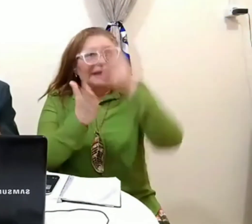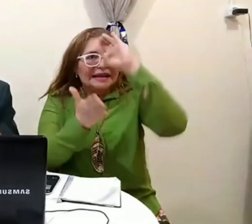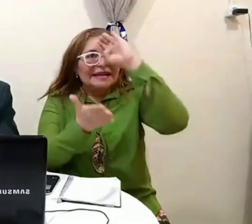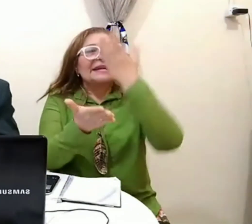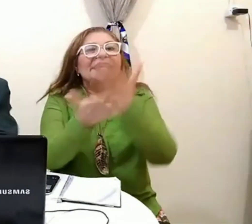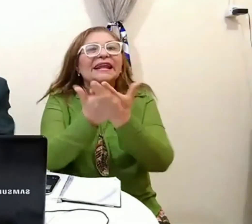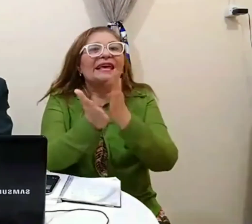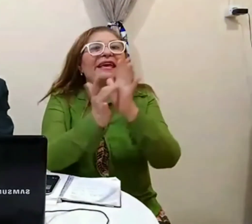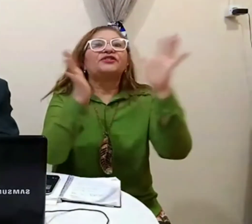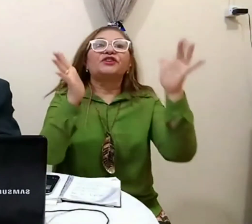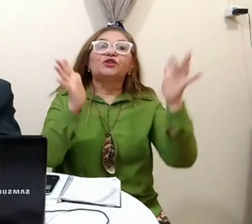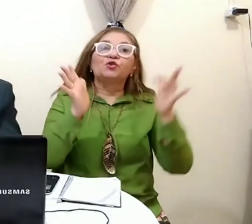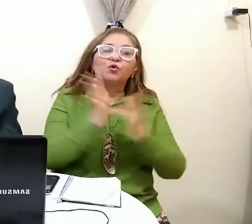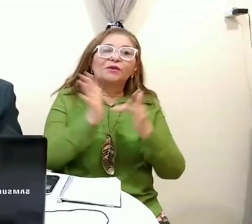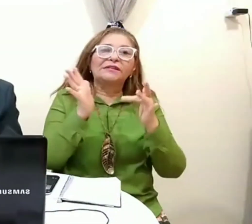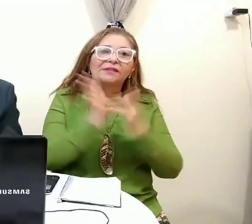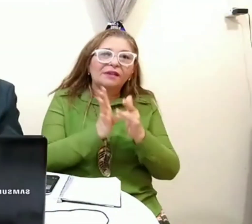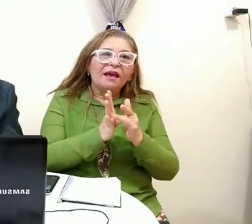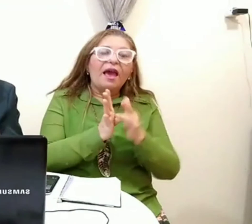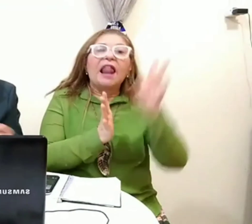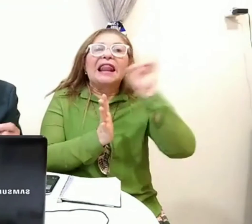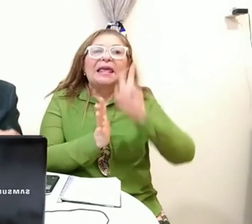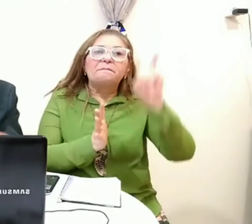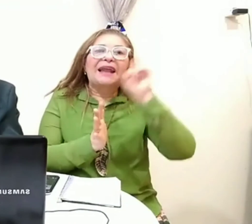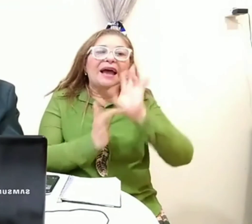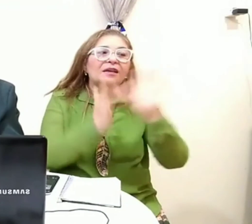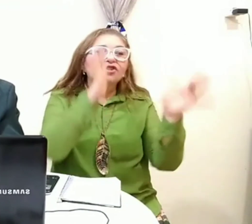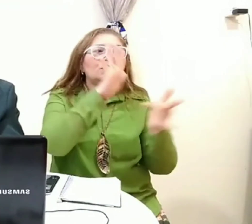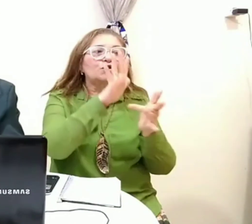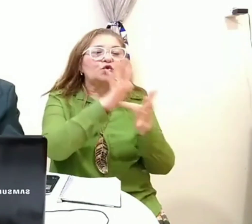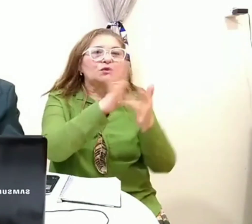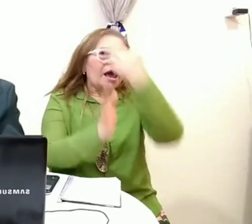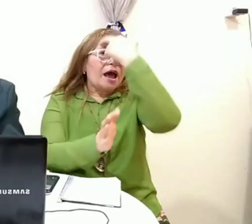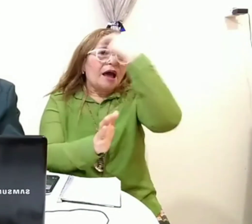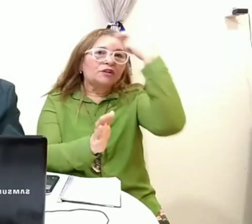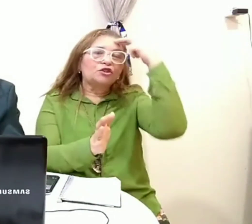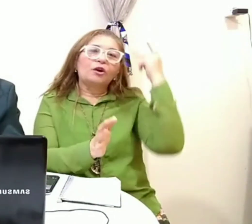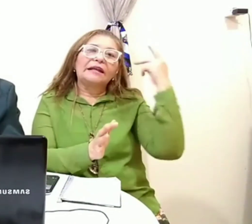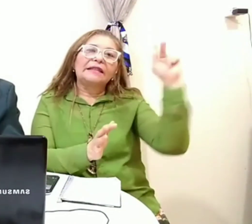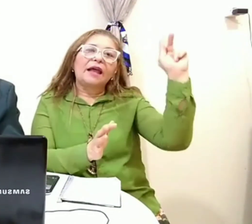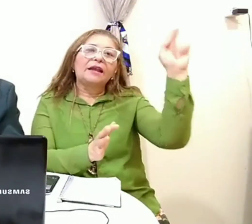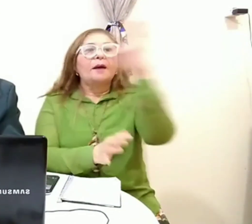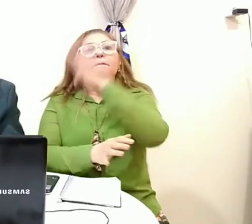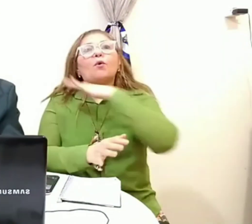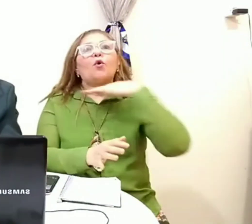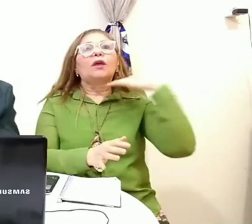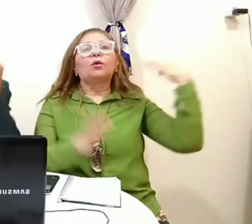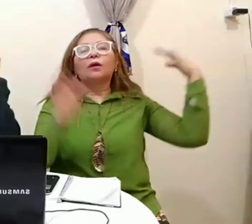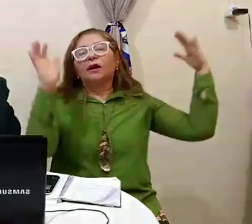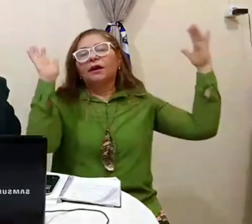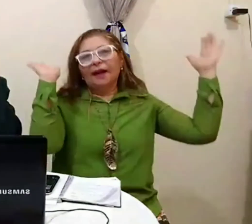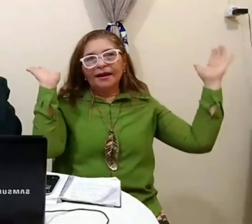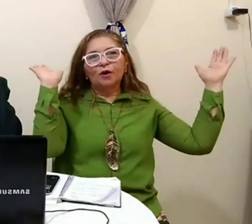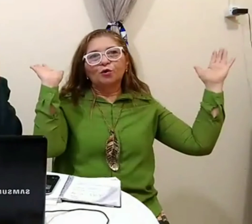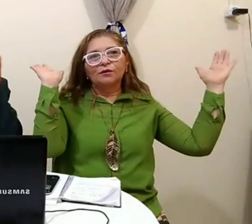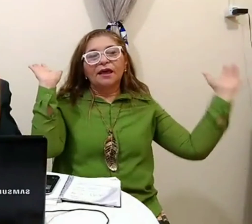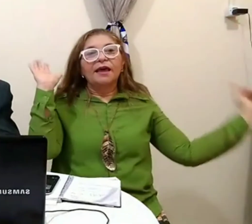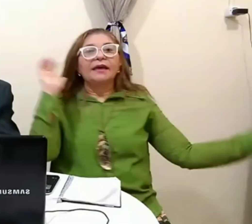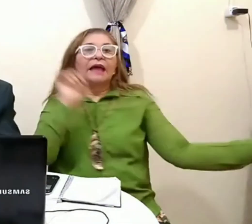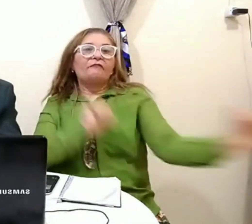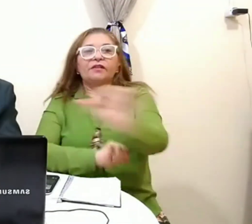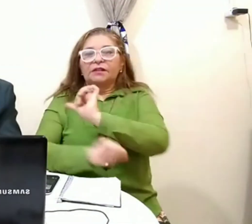é salvo, tem que ter este comportamento, mas este comportamento não quer dizer que você seja salvo. Tem muitas pessoas que não são